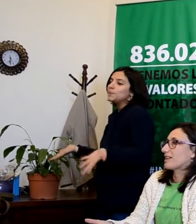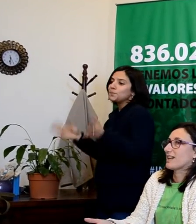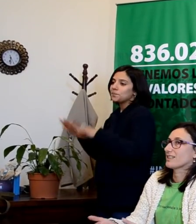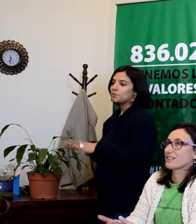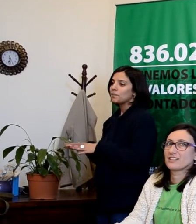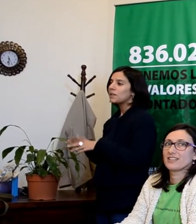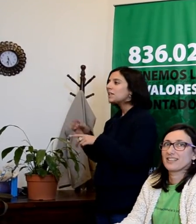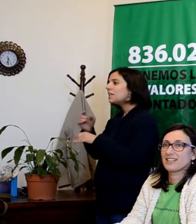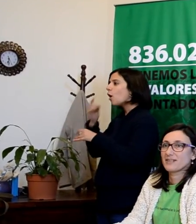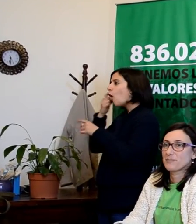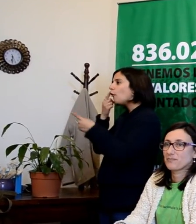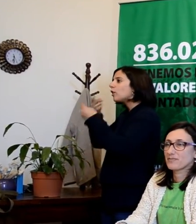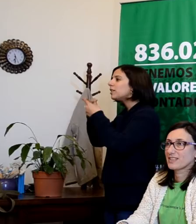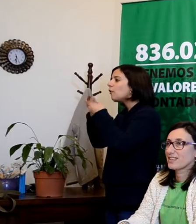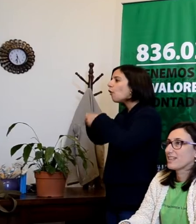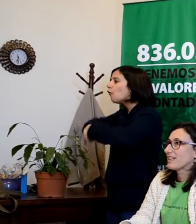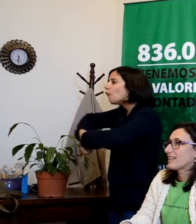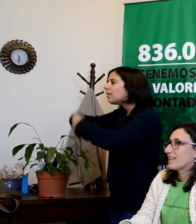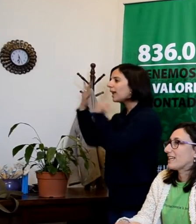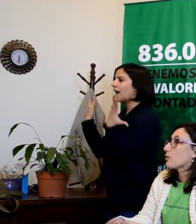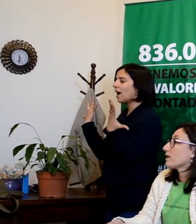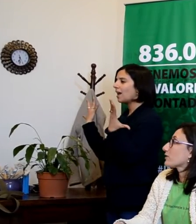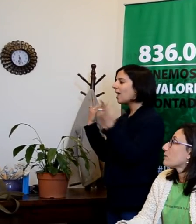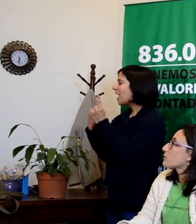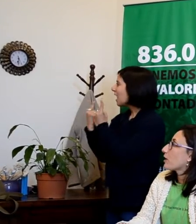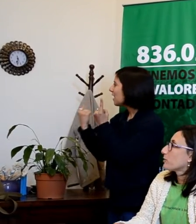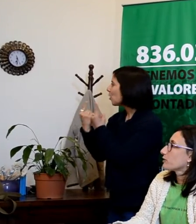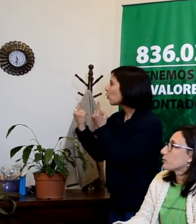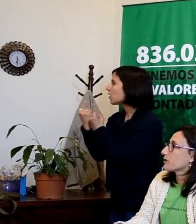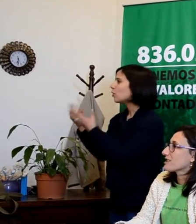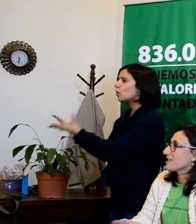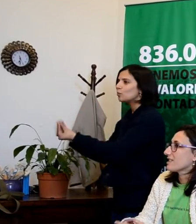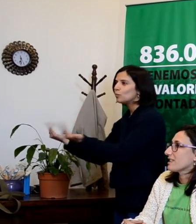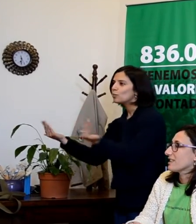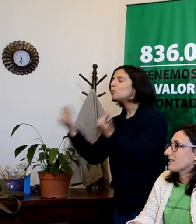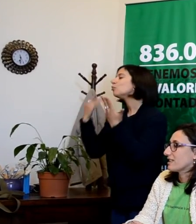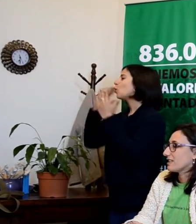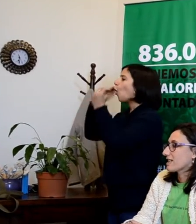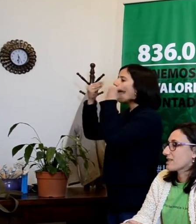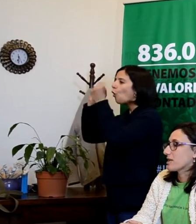festejar el encuentro de muchas juventudes y